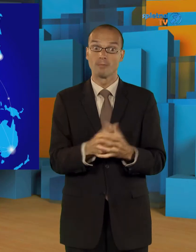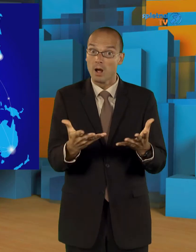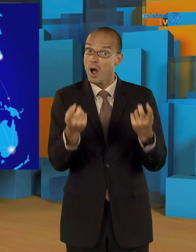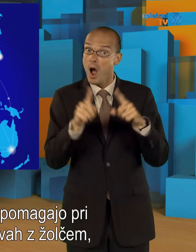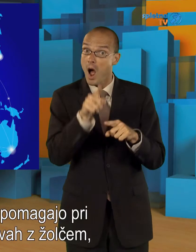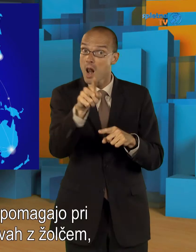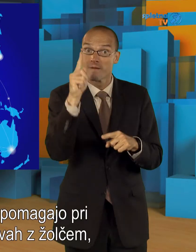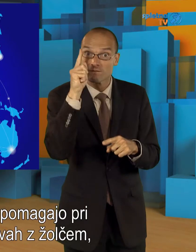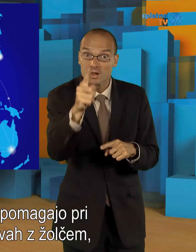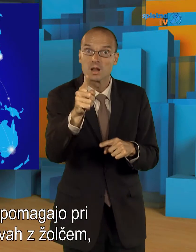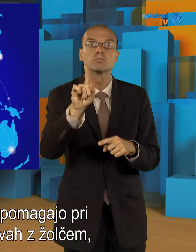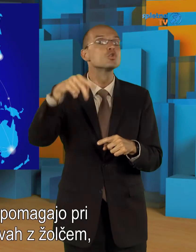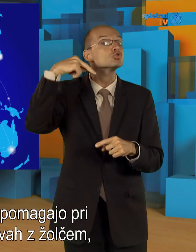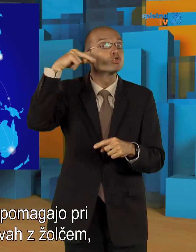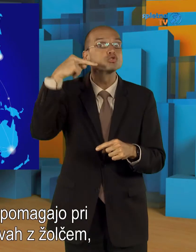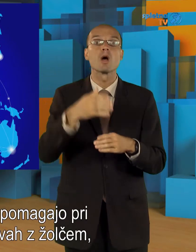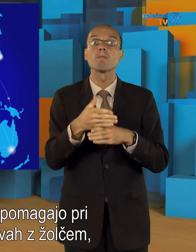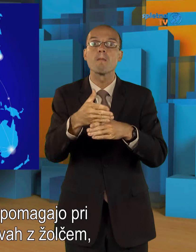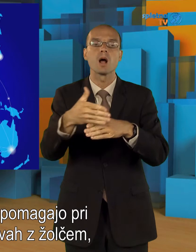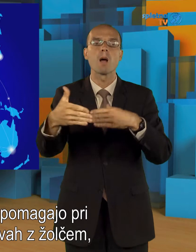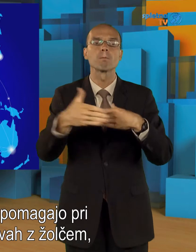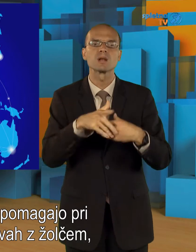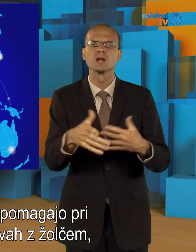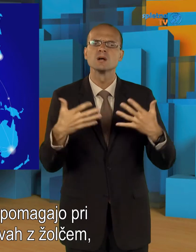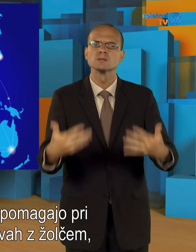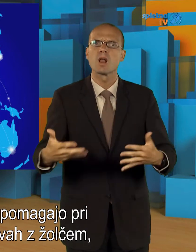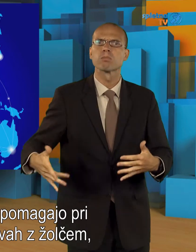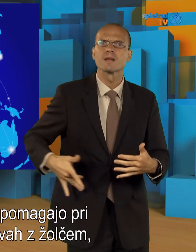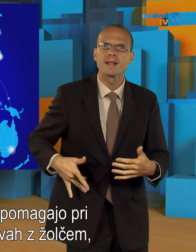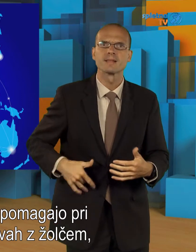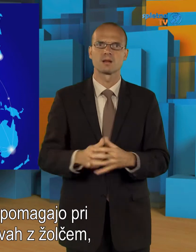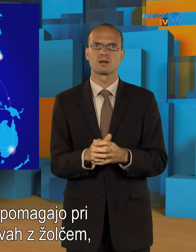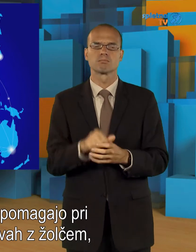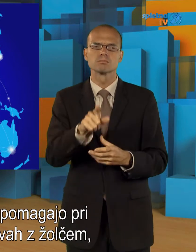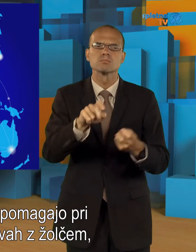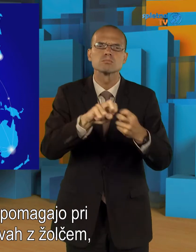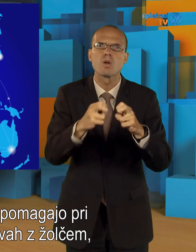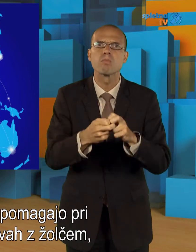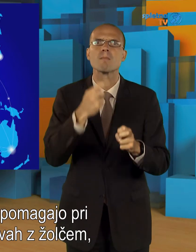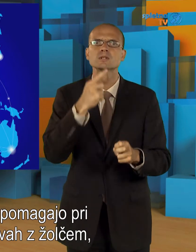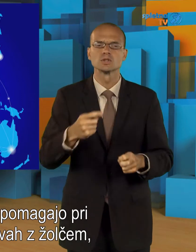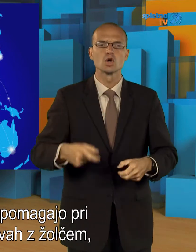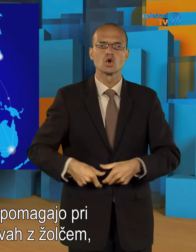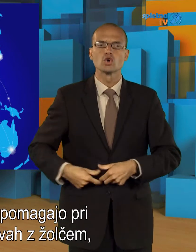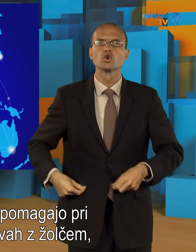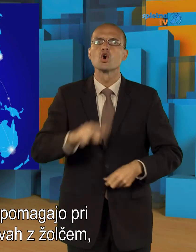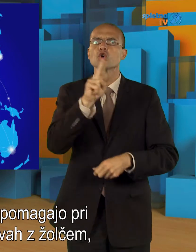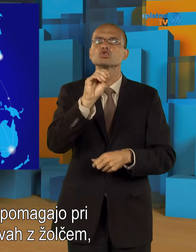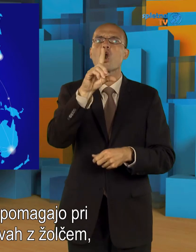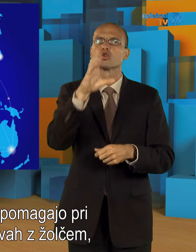Ste vedeli, da češnje pomagajo pri oslabelih jetrih in težavah z žolčem, peške pa se z malo truda lahko uporabijo za